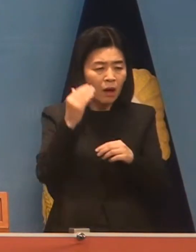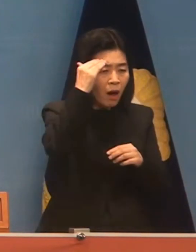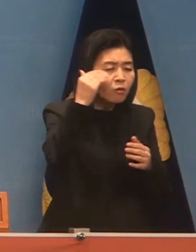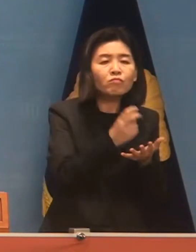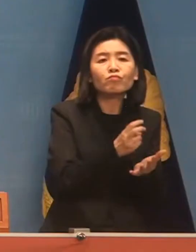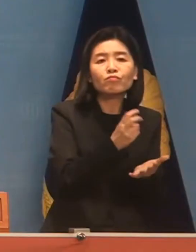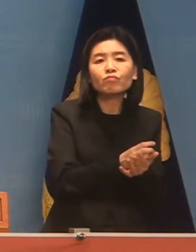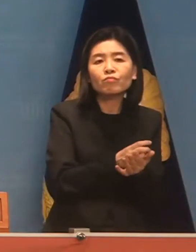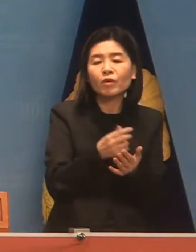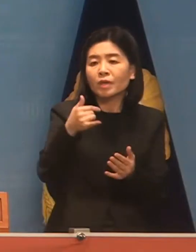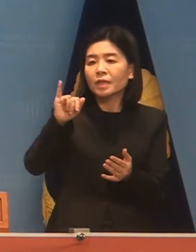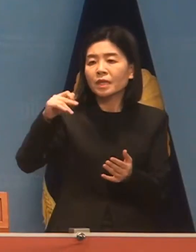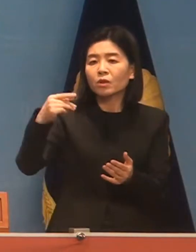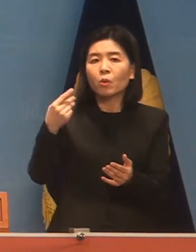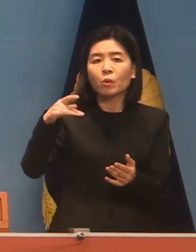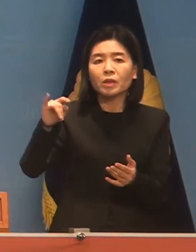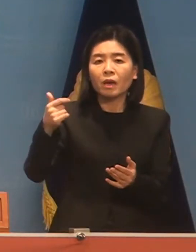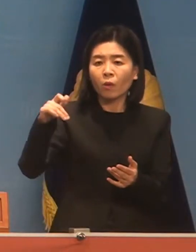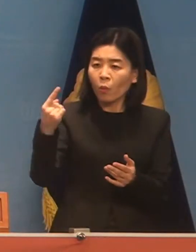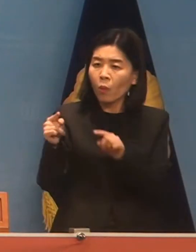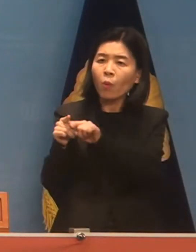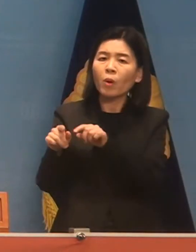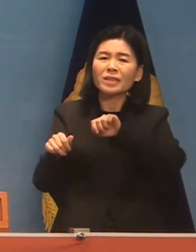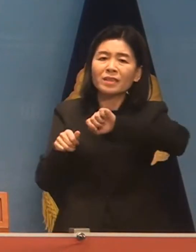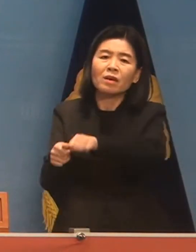법으로는 니토덴코를 제재할 수 없습니다.